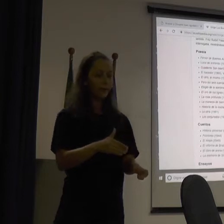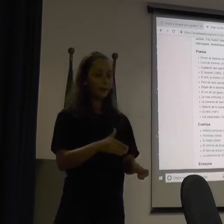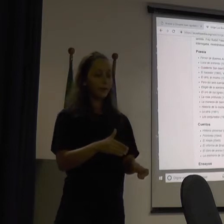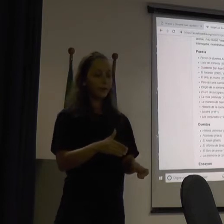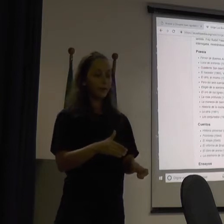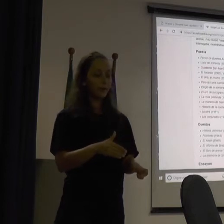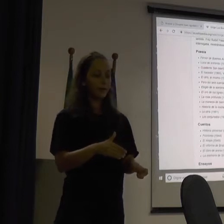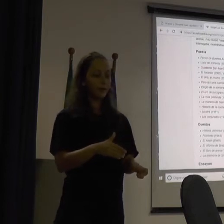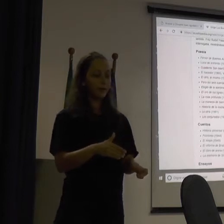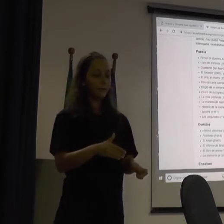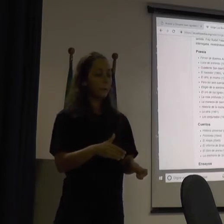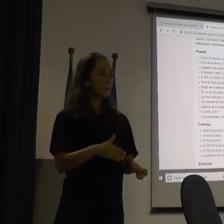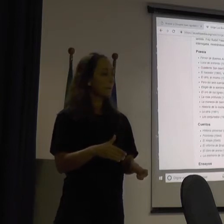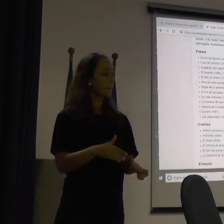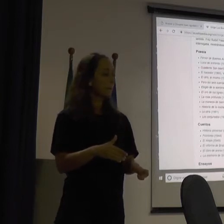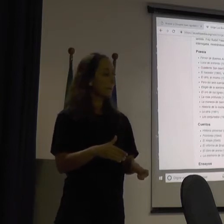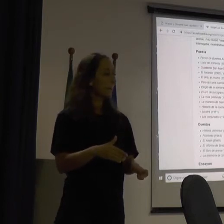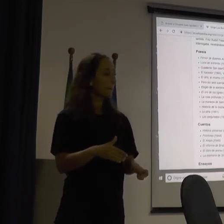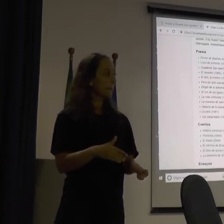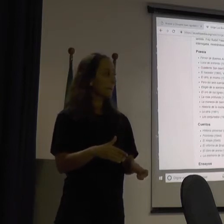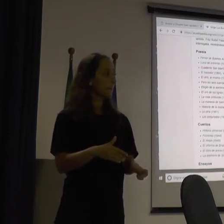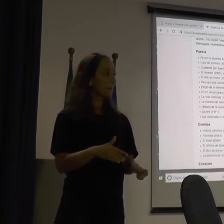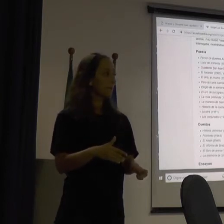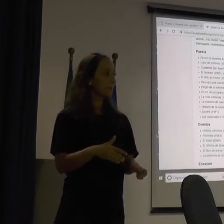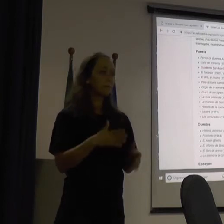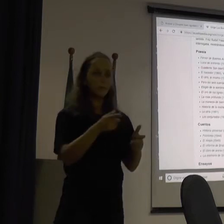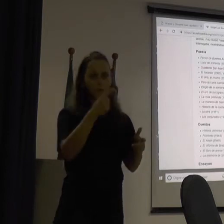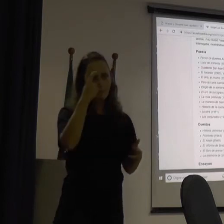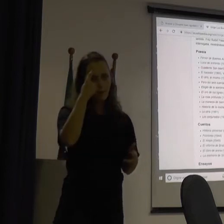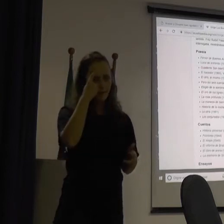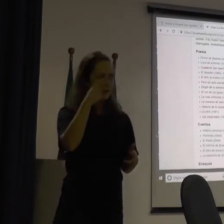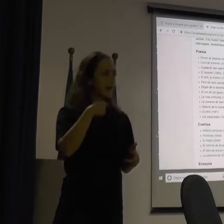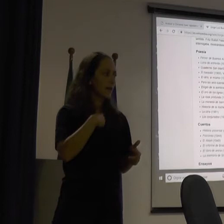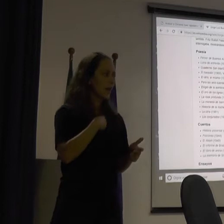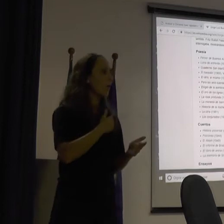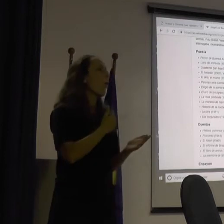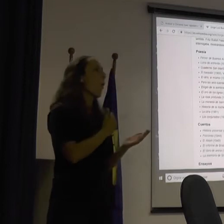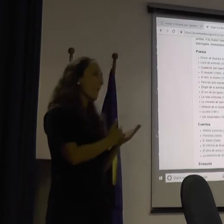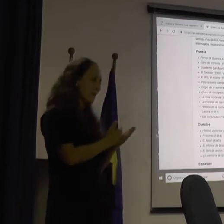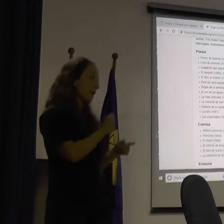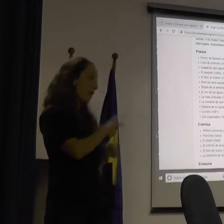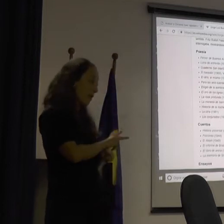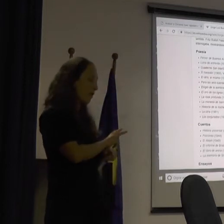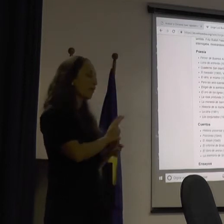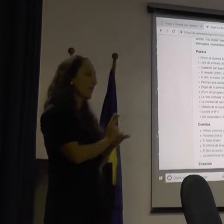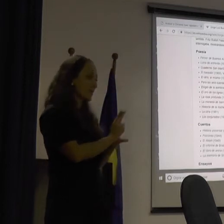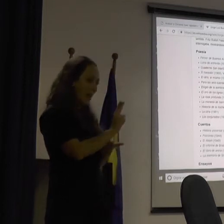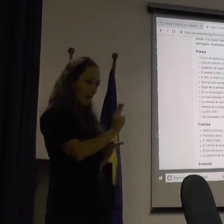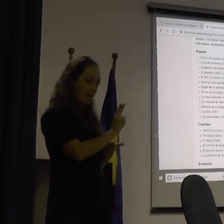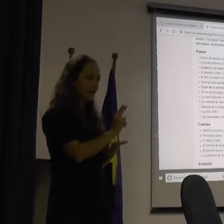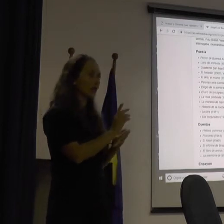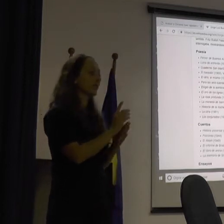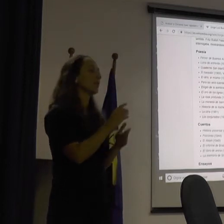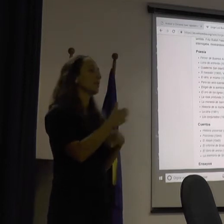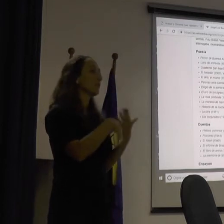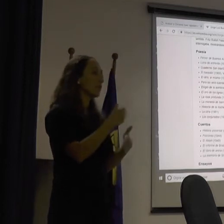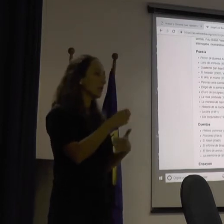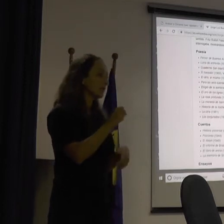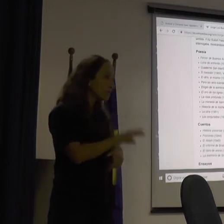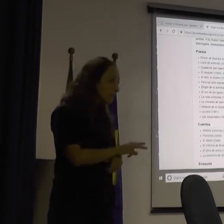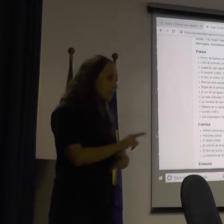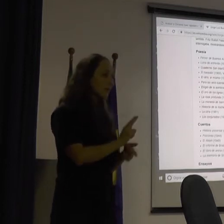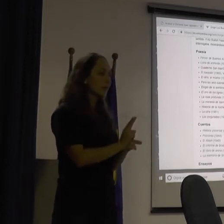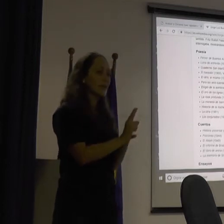Bom, era mais ou menos a universidade, eu comecei em várias universidades, né? Nos anos 60, que